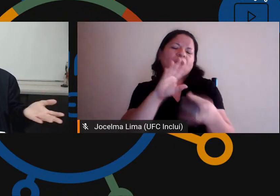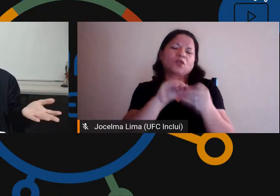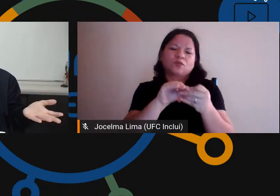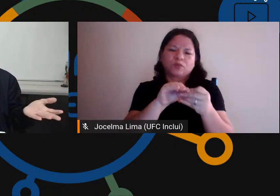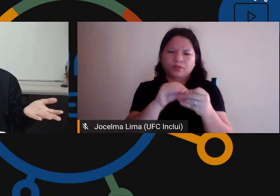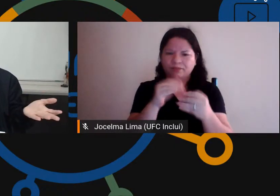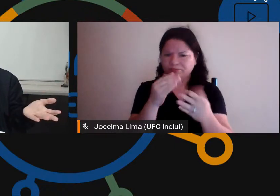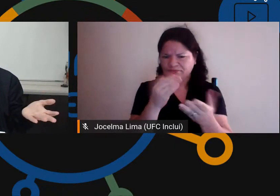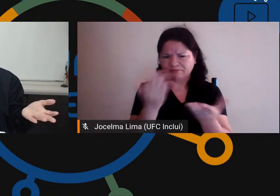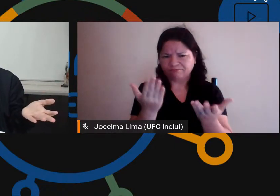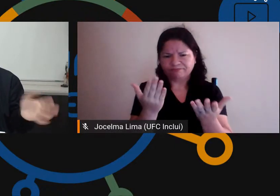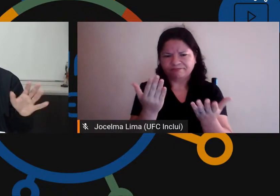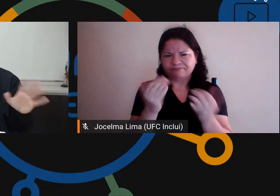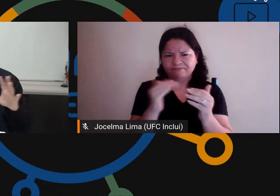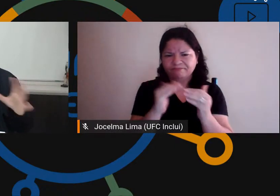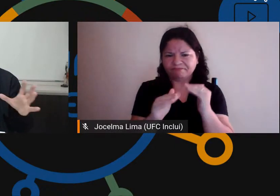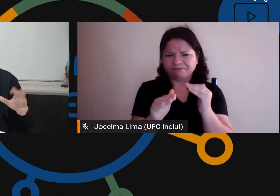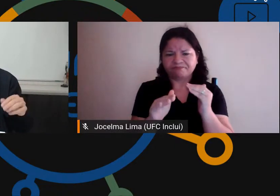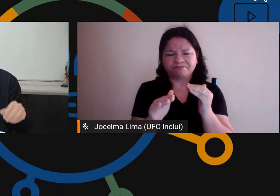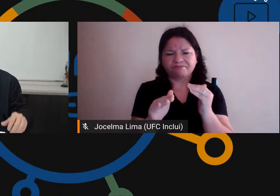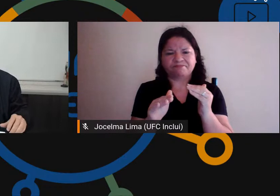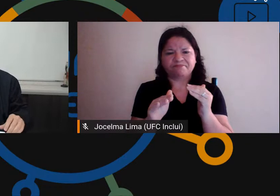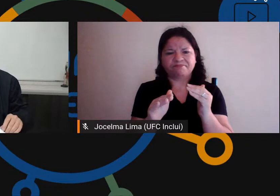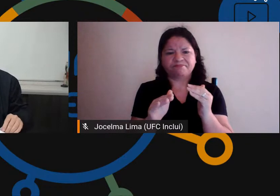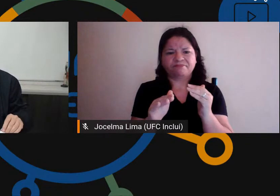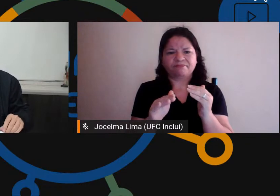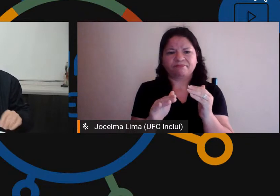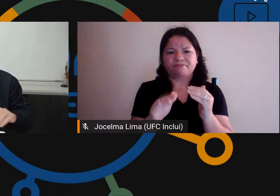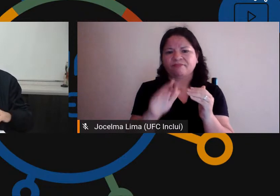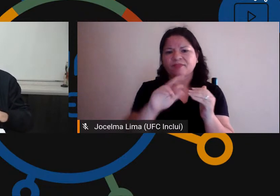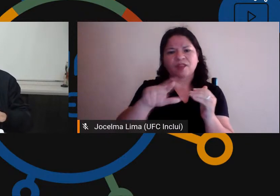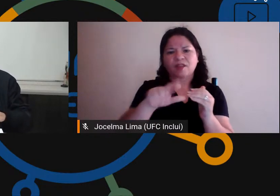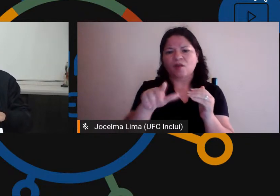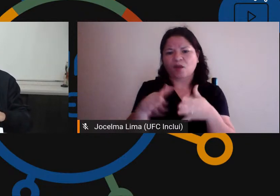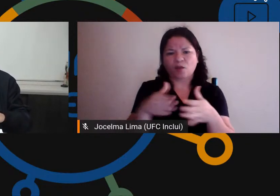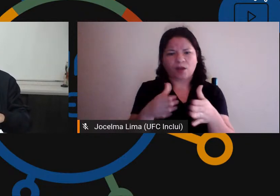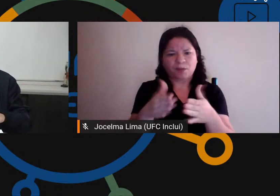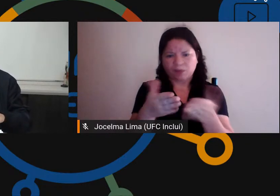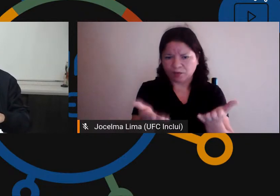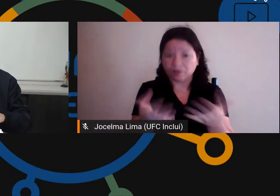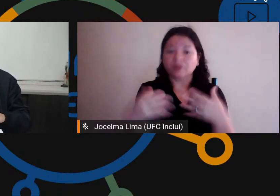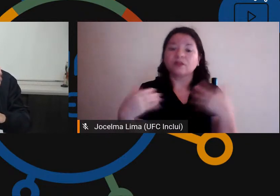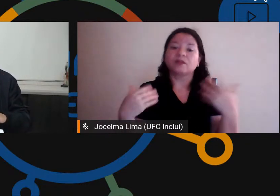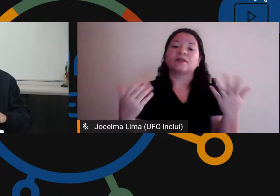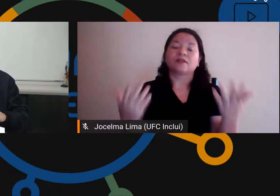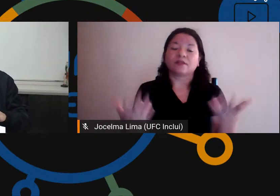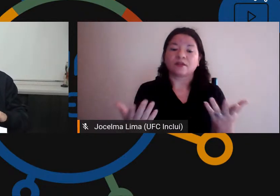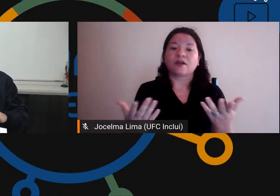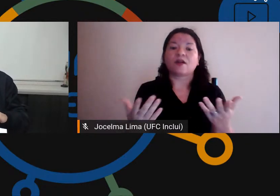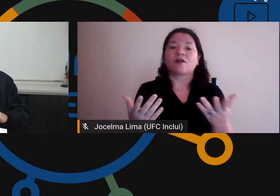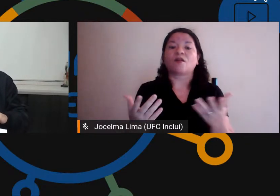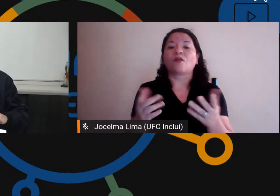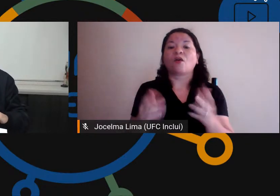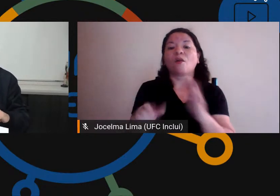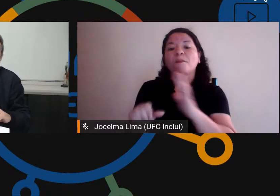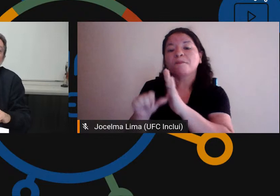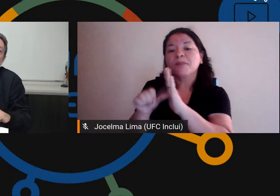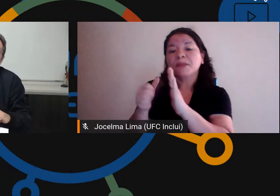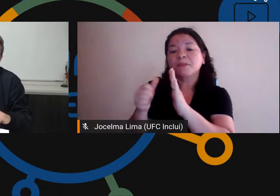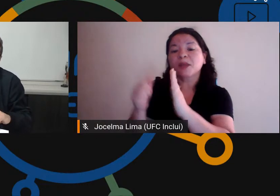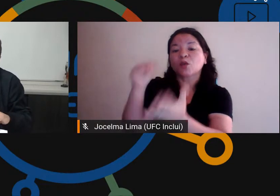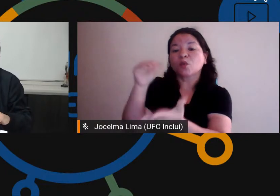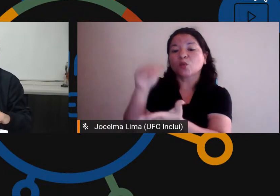daí ele já está lendo. Não é essa a pegada. Não é verdade? Então, veja, essa redação de trás para frente te ajuda muito. A